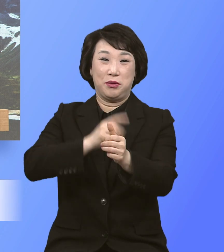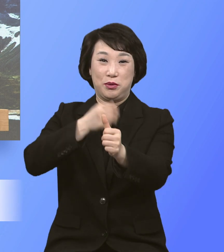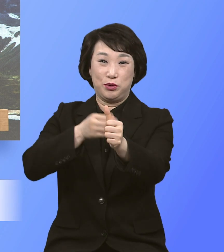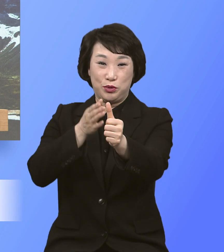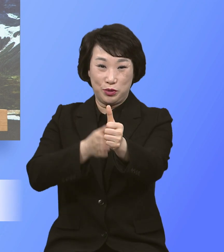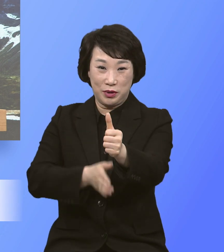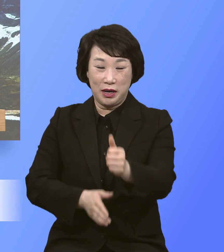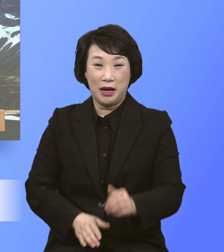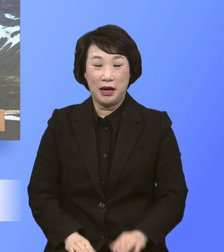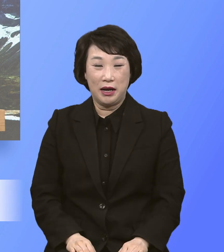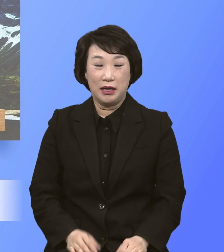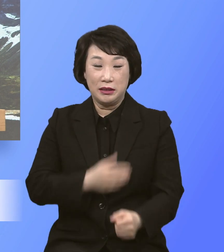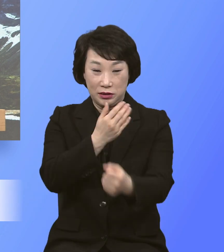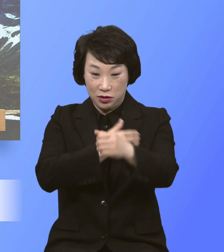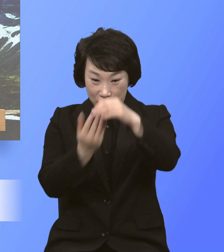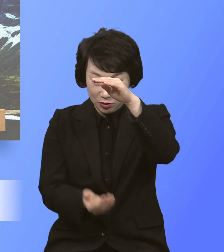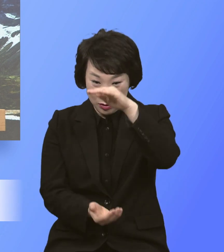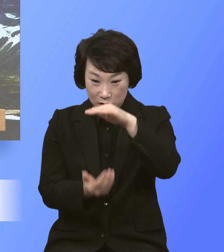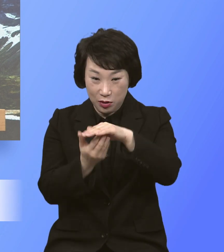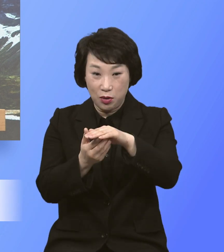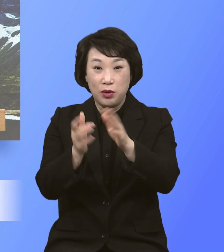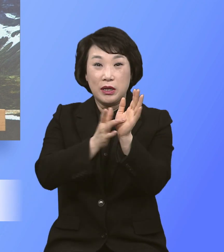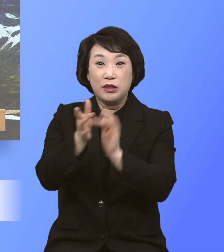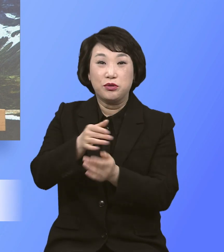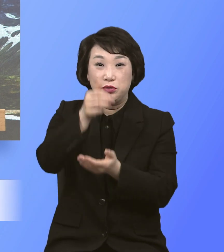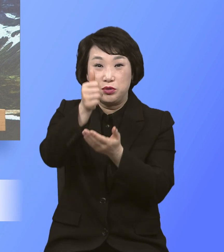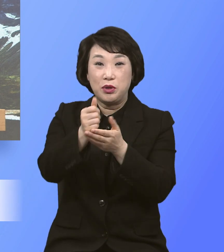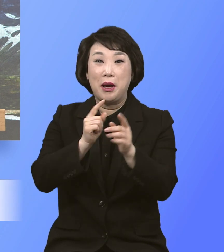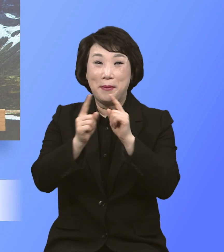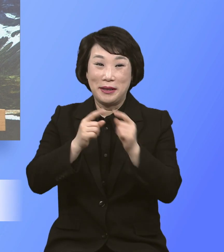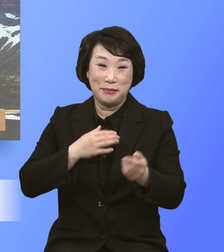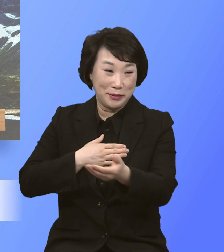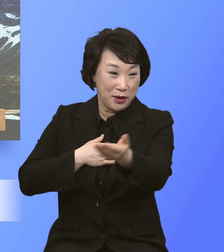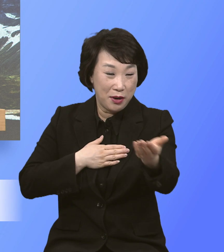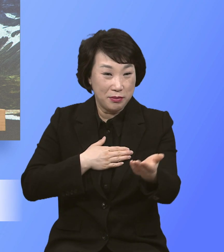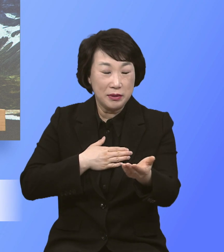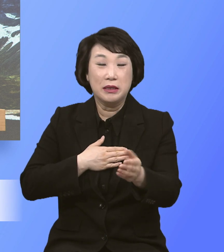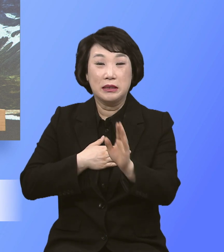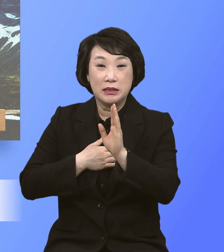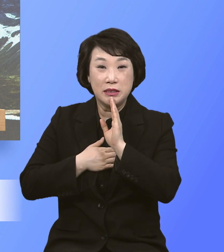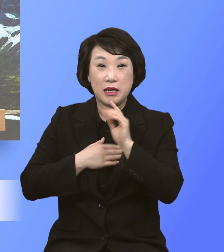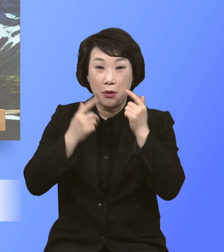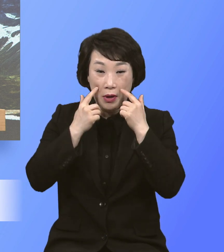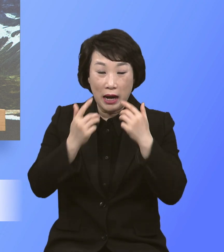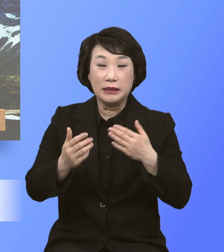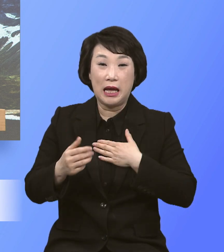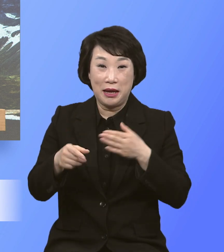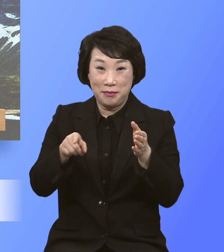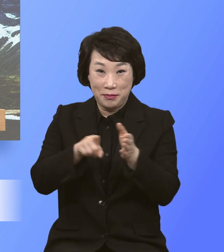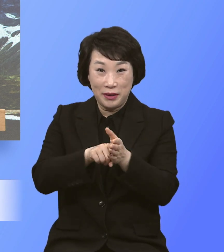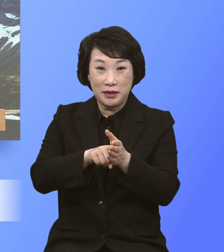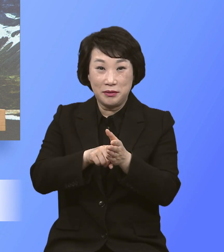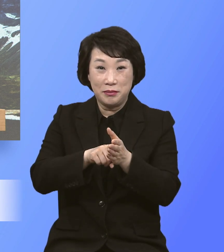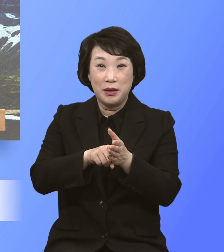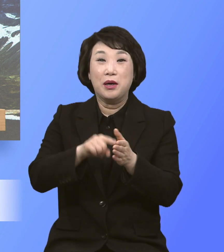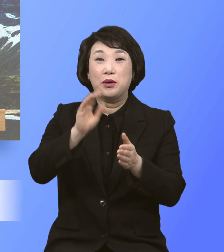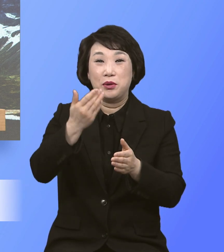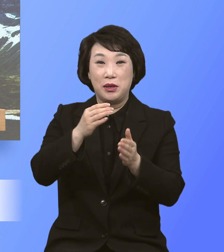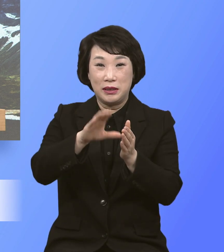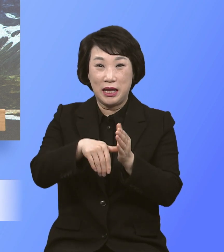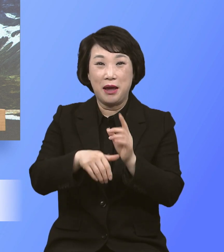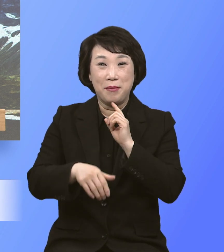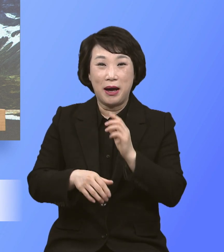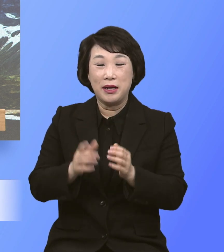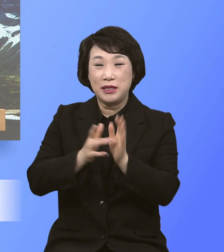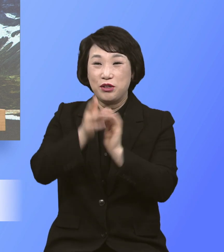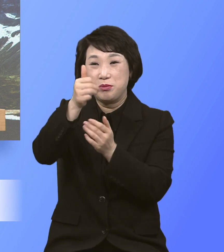축원합니다. 그러므로 전능하신 예수 그리스도의 말씀이 실제적 당신의 믿음이 될 때만이야